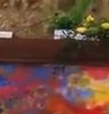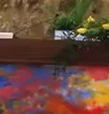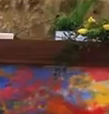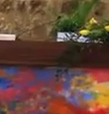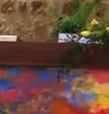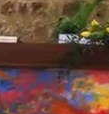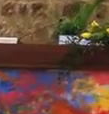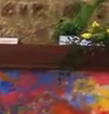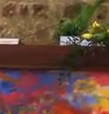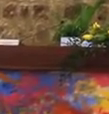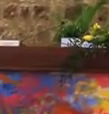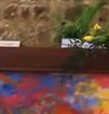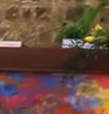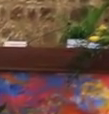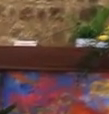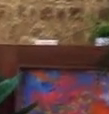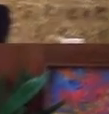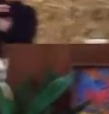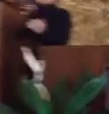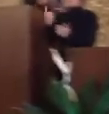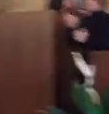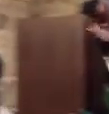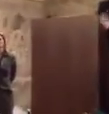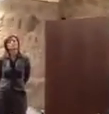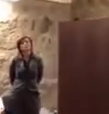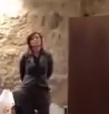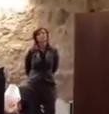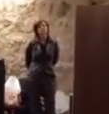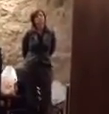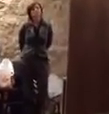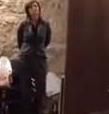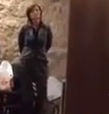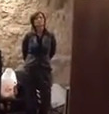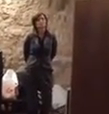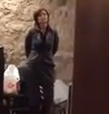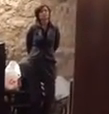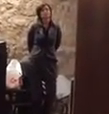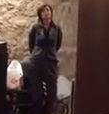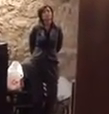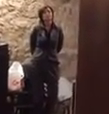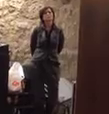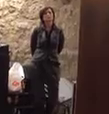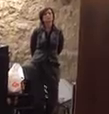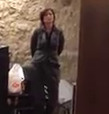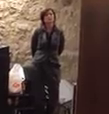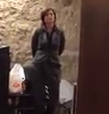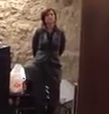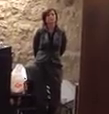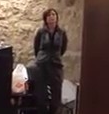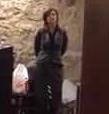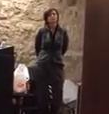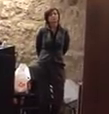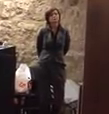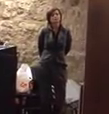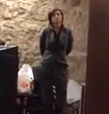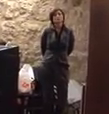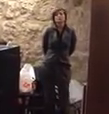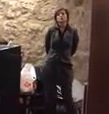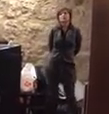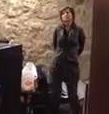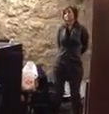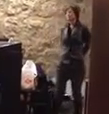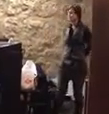inseriti nei programmi istituzionali, inseriti nei programmi governativi. Ecco come si eleva la